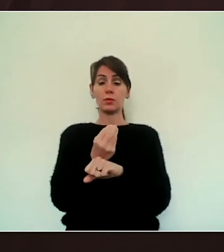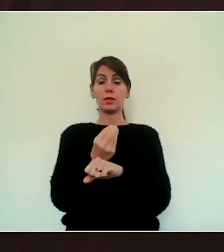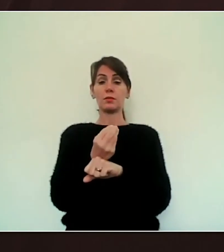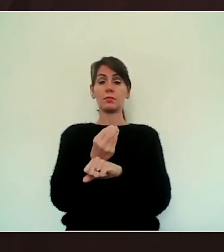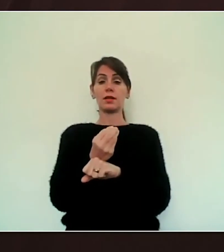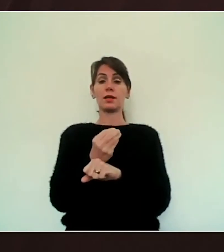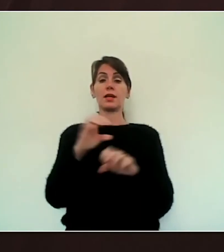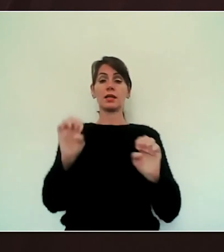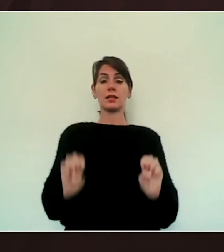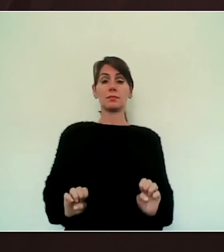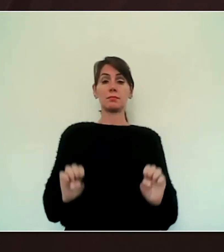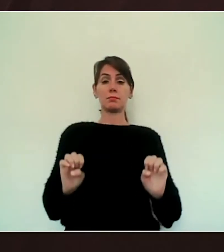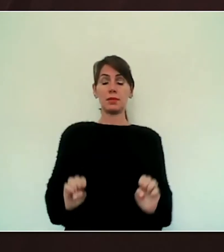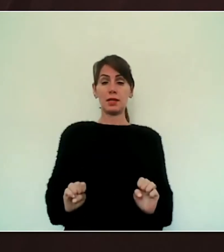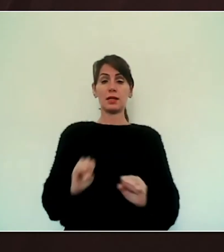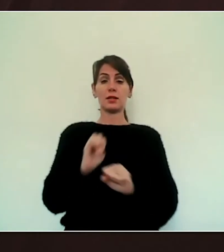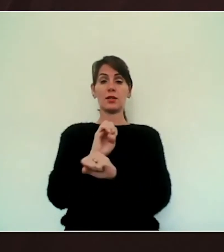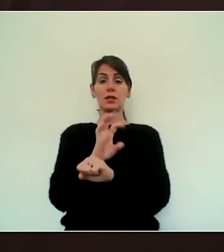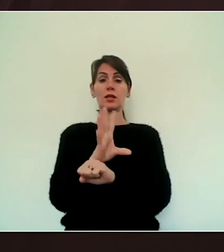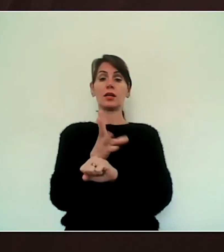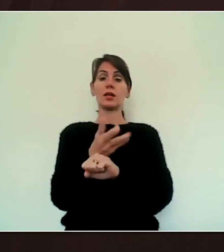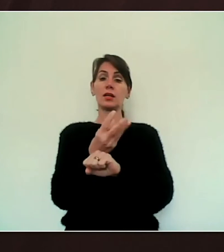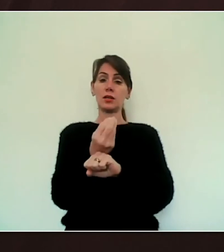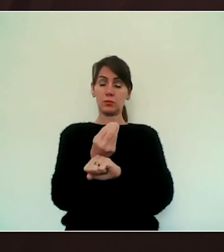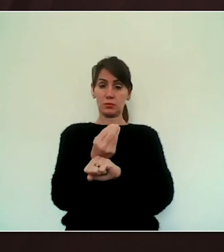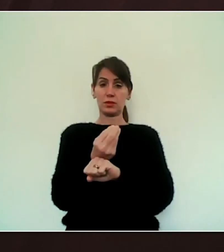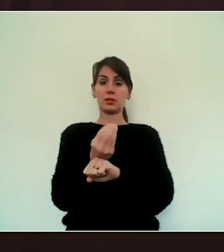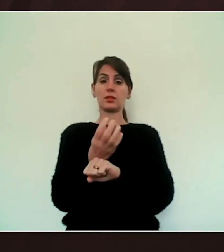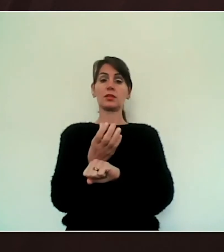igreja em Pérgamo, situação da igreja em Tiatira.